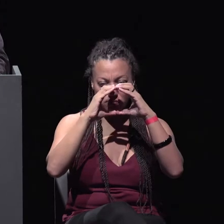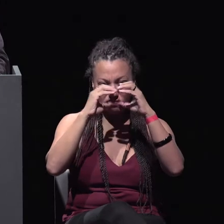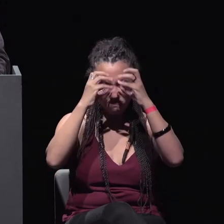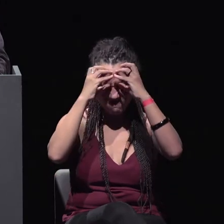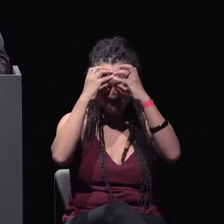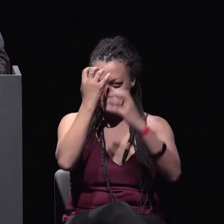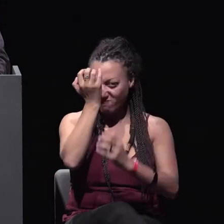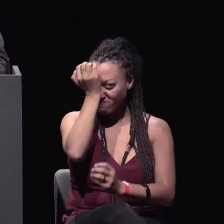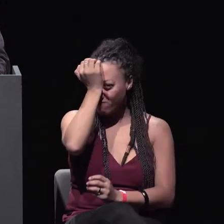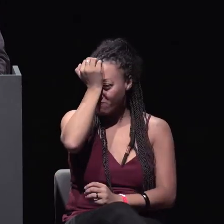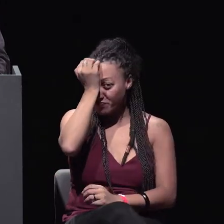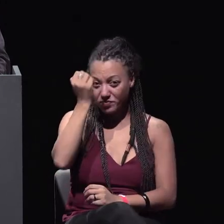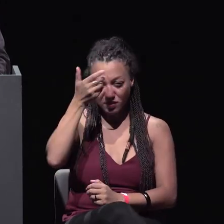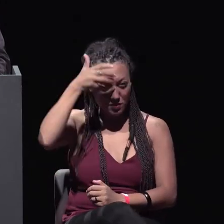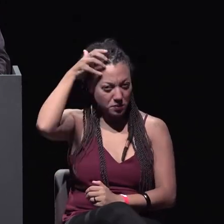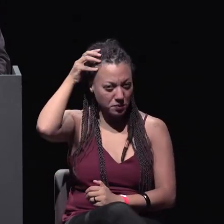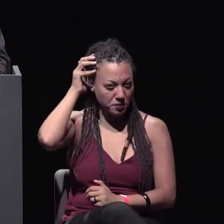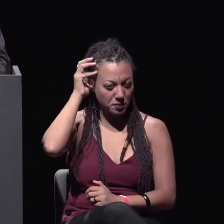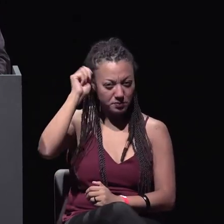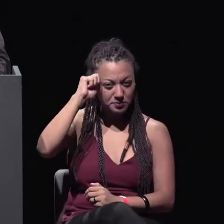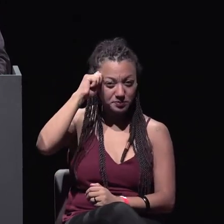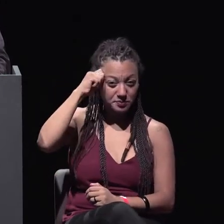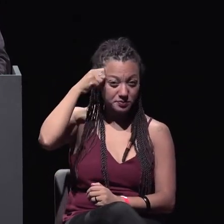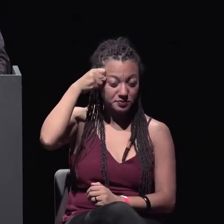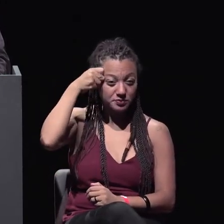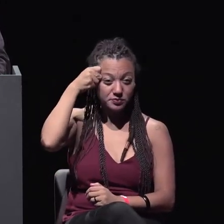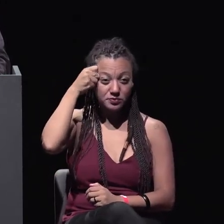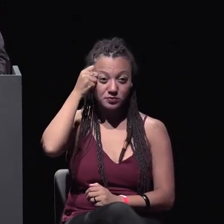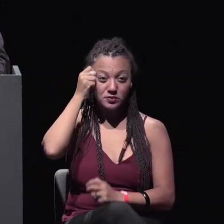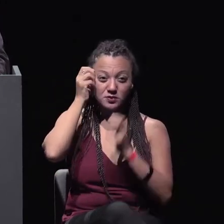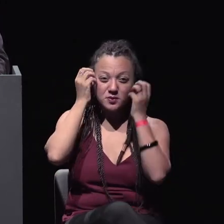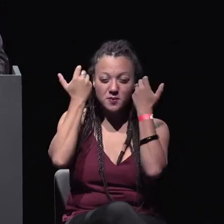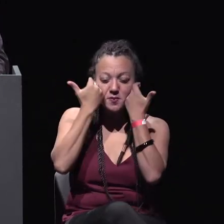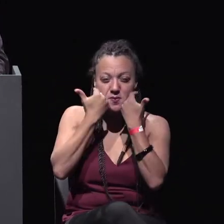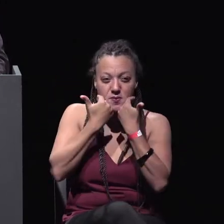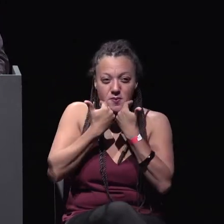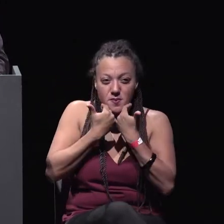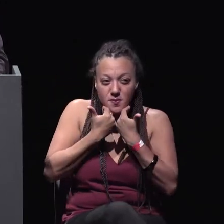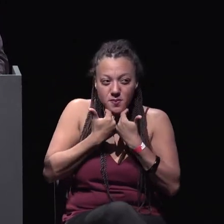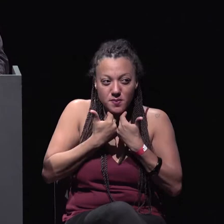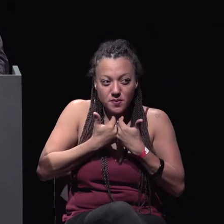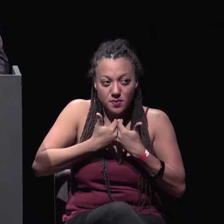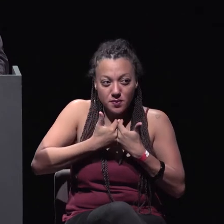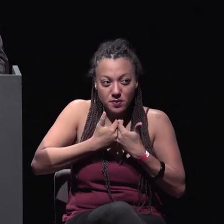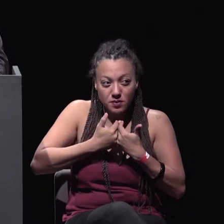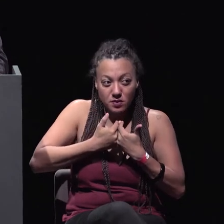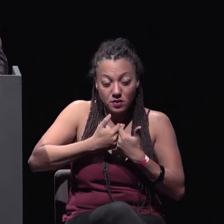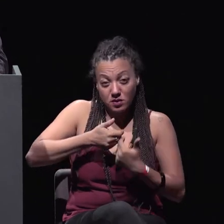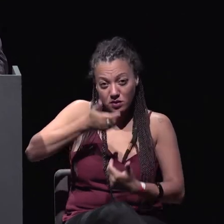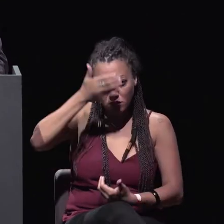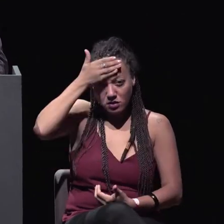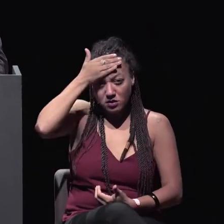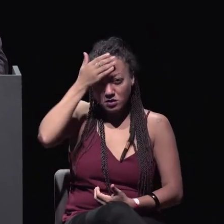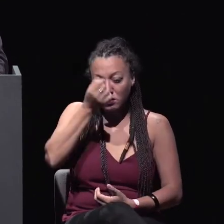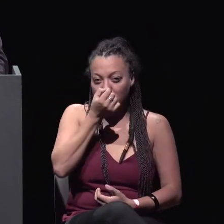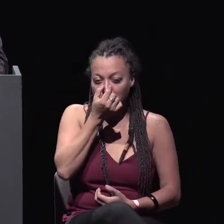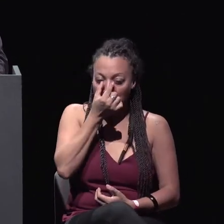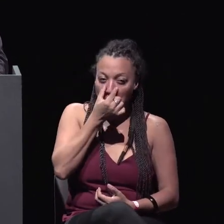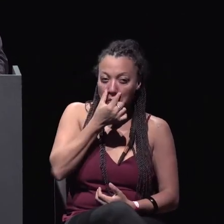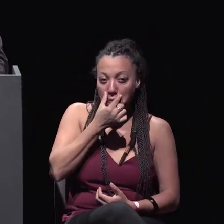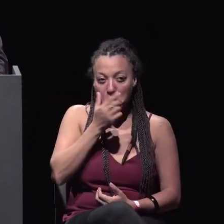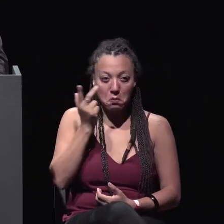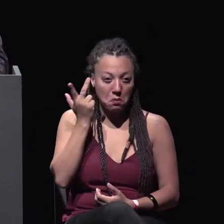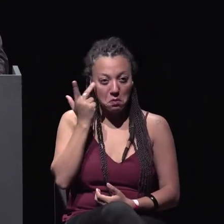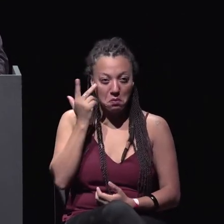volumosa o cabelo preto e anelado a barra da barra cerrado e basto testa larga nariz regular e